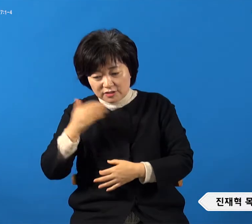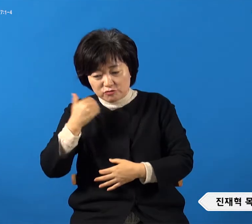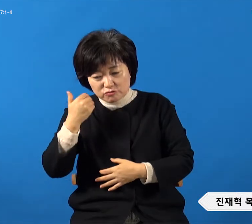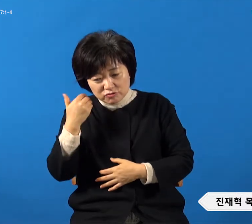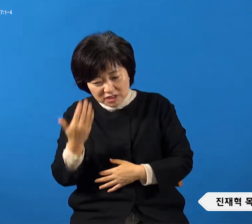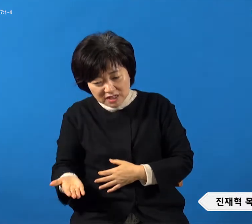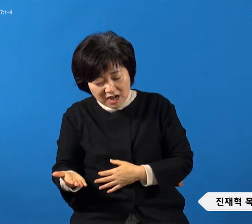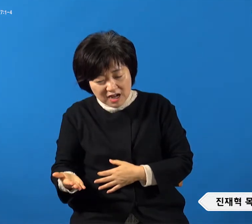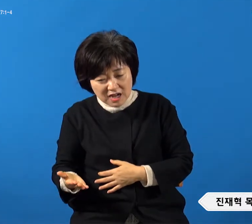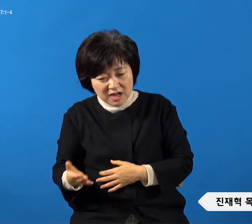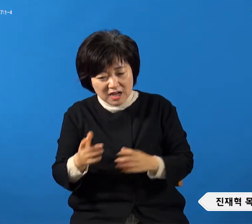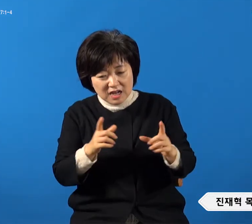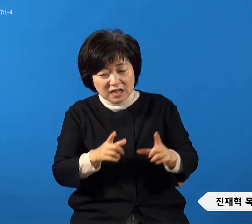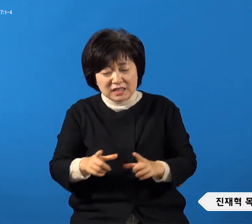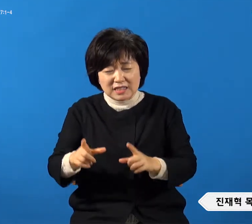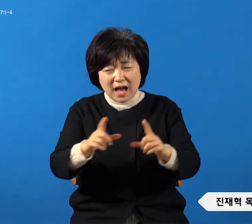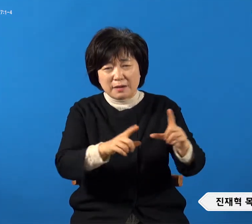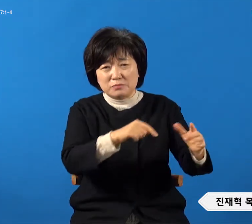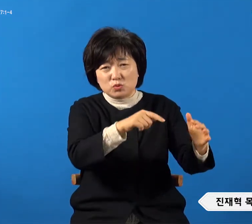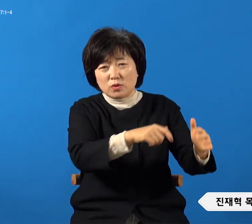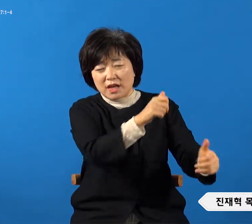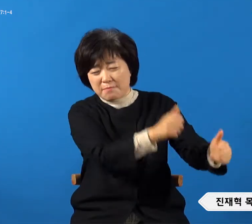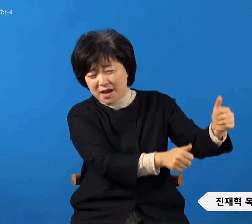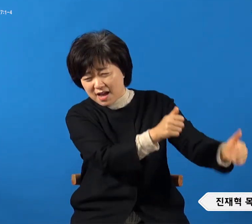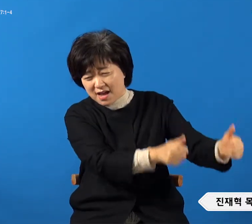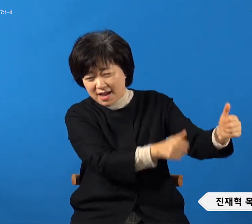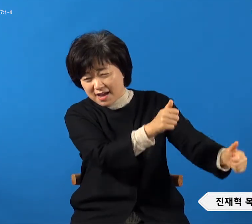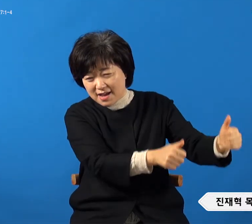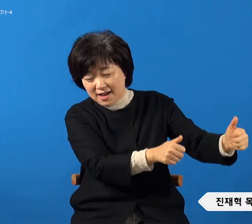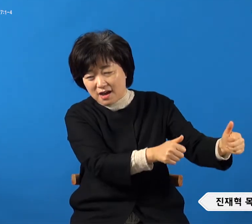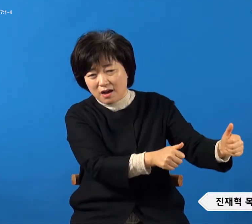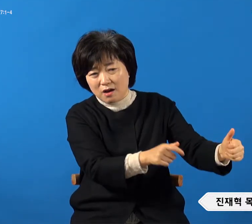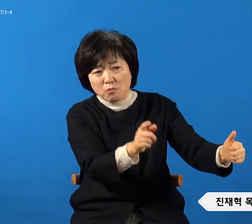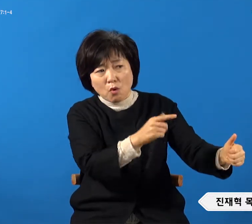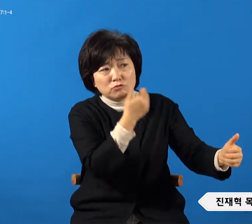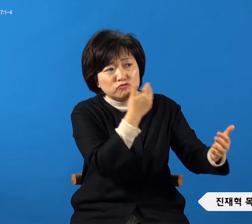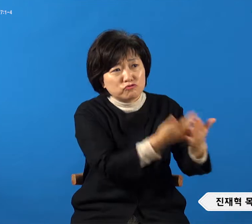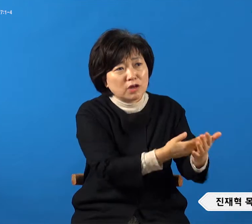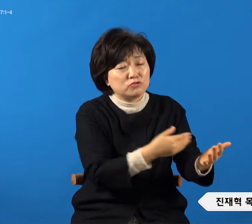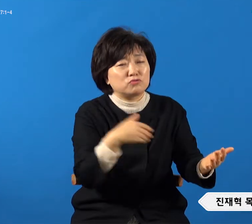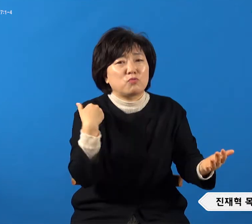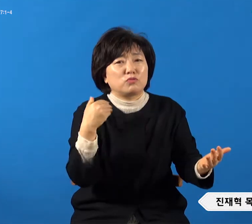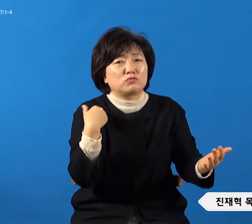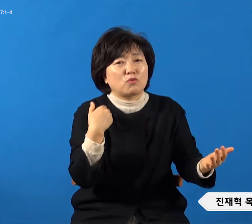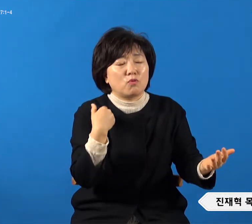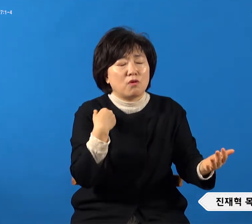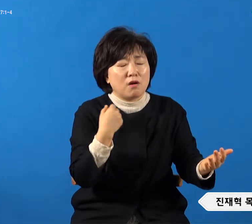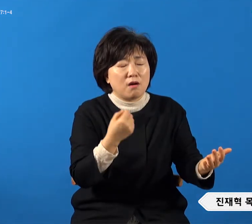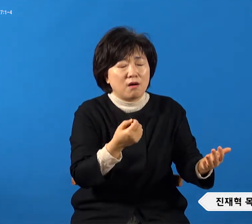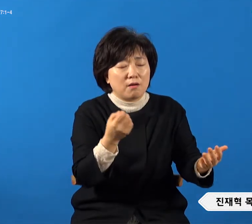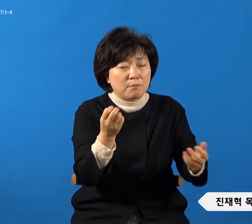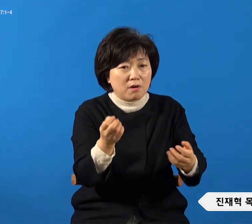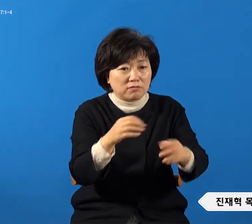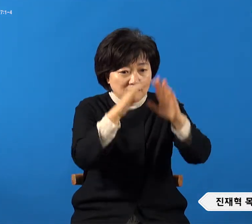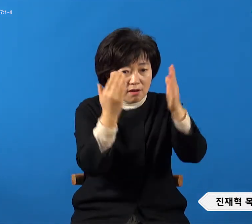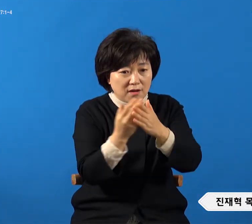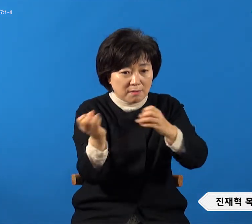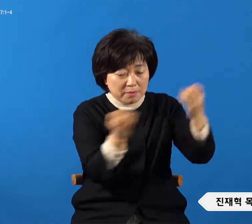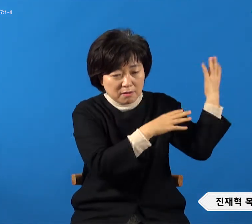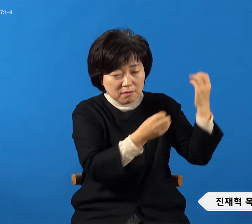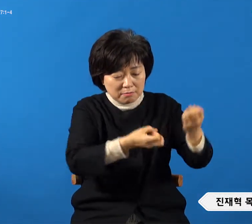우리 삶과 치열한 경쟁 가운데 무엇이 정말 중요한가를 알지 못하고 지나왔던 순간들을